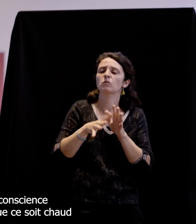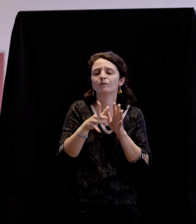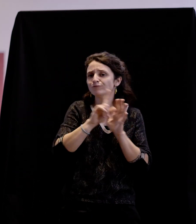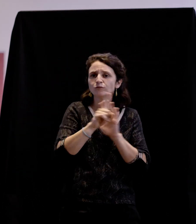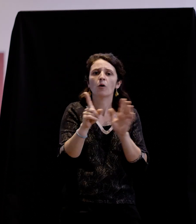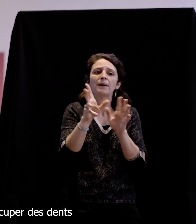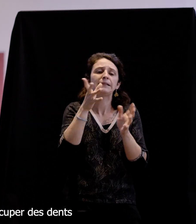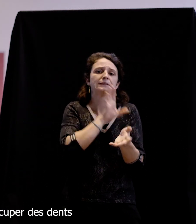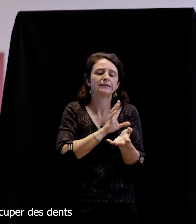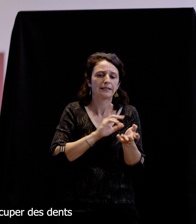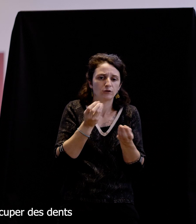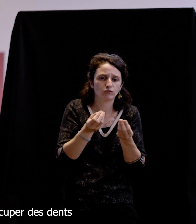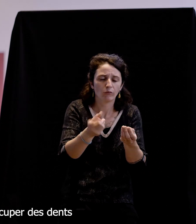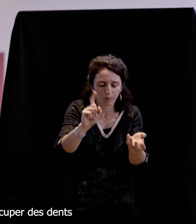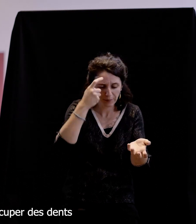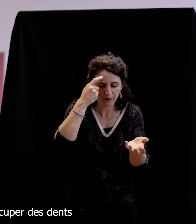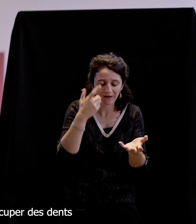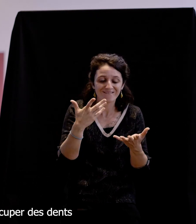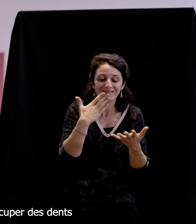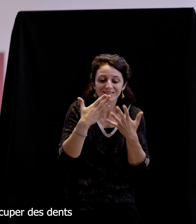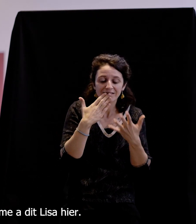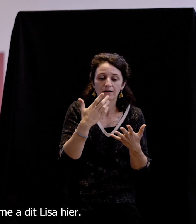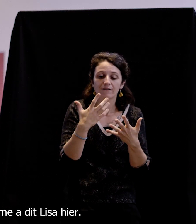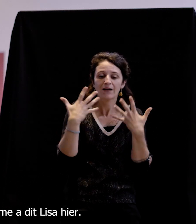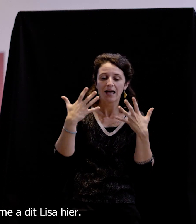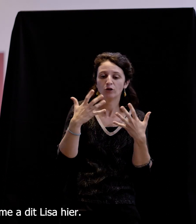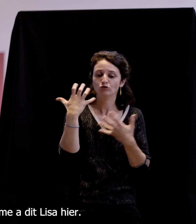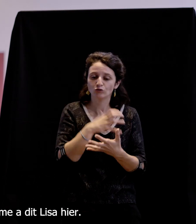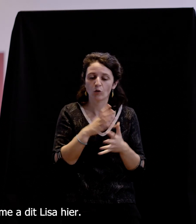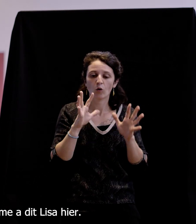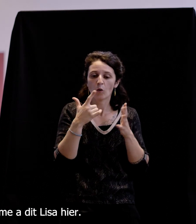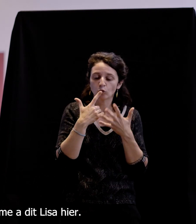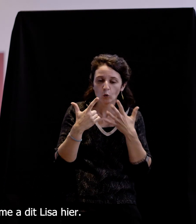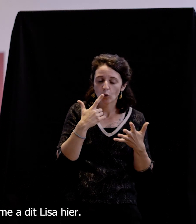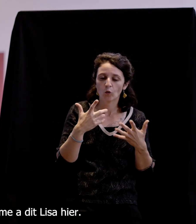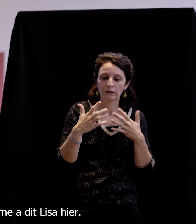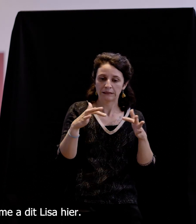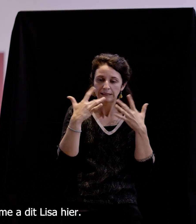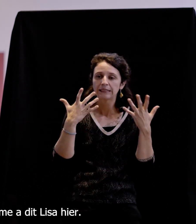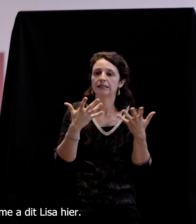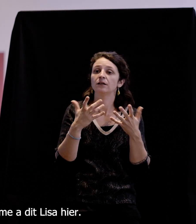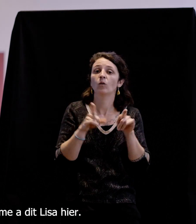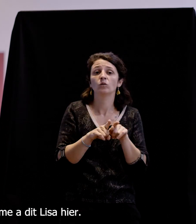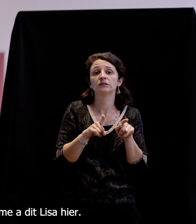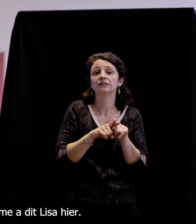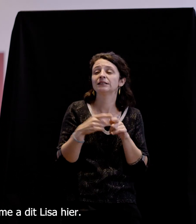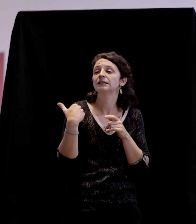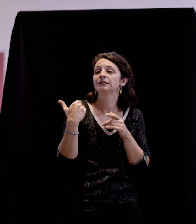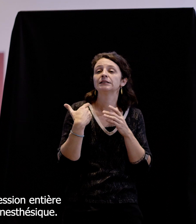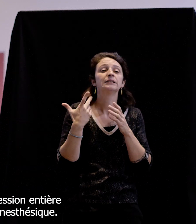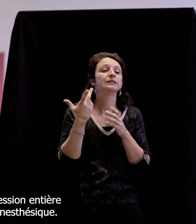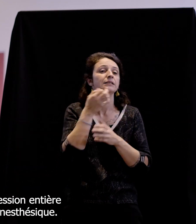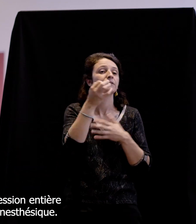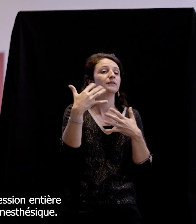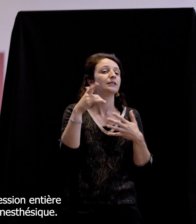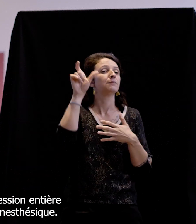soit chaud, et puis ensuite s'occuper des dents et de la bouche, comme a dit Lisa hier.